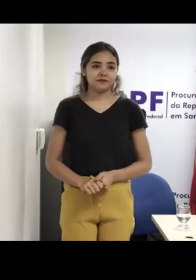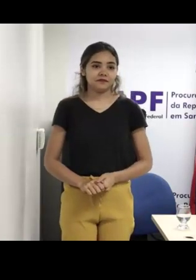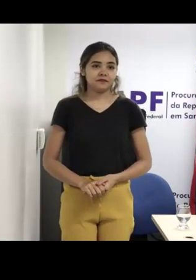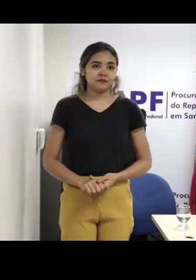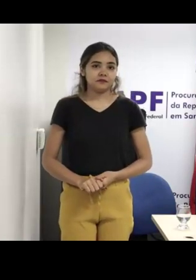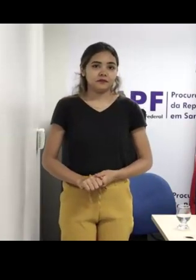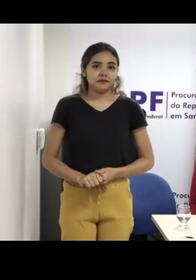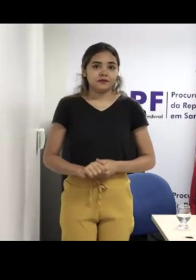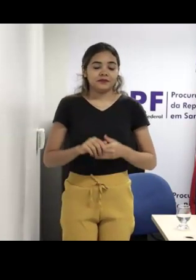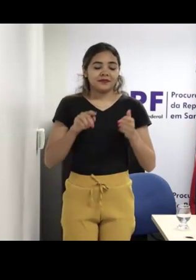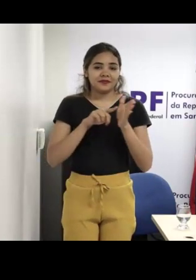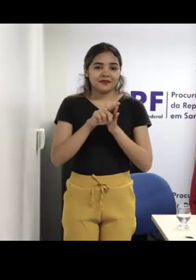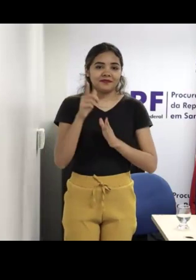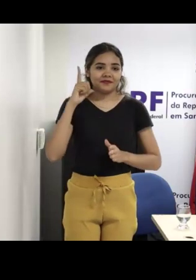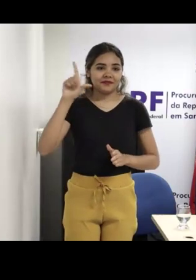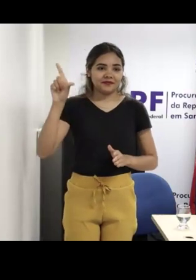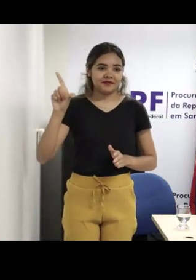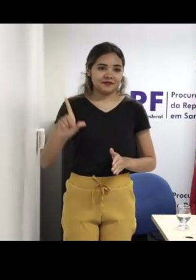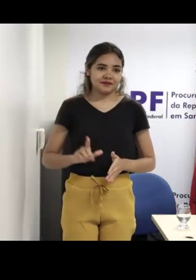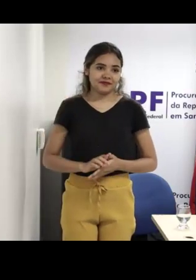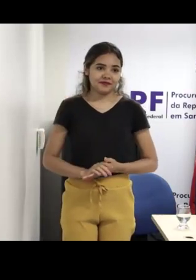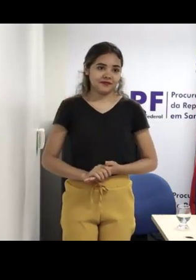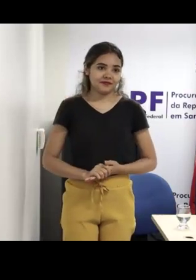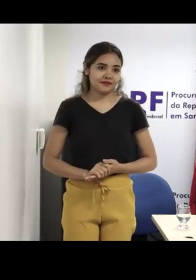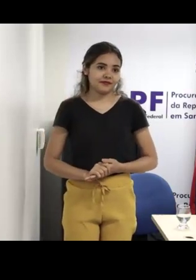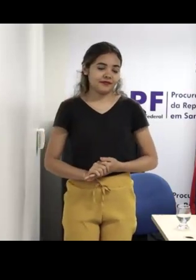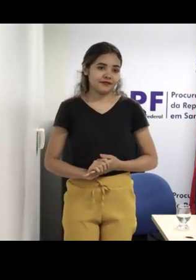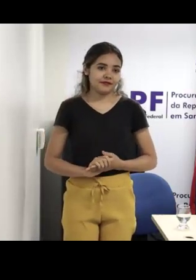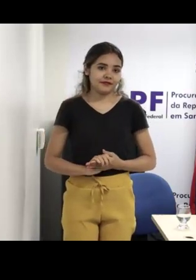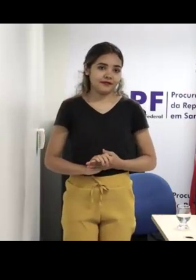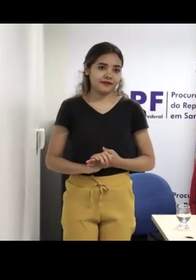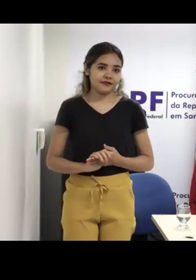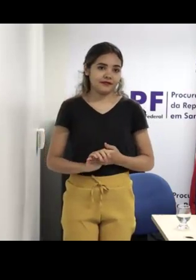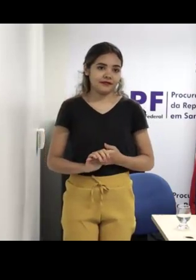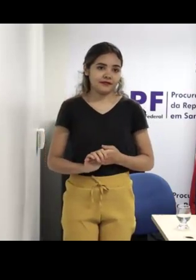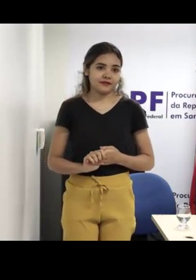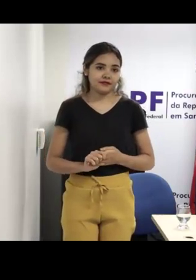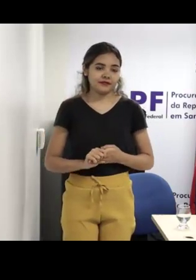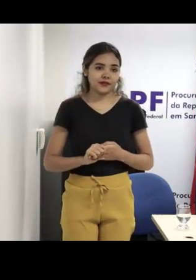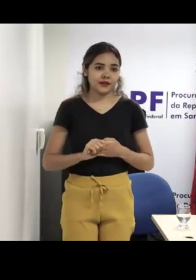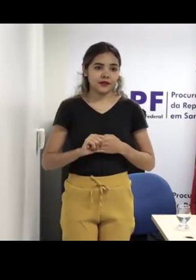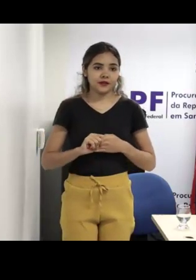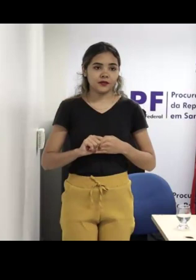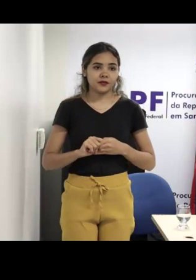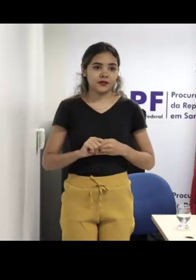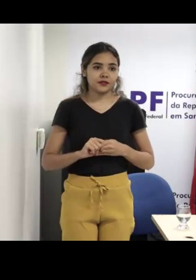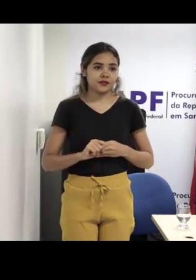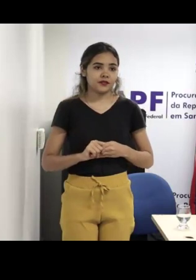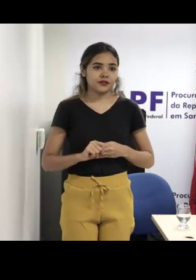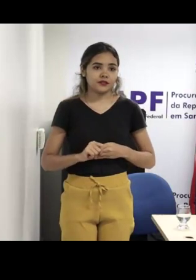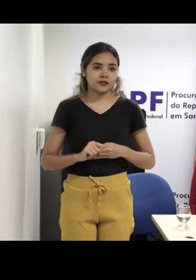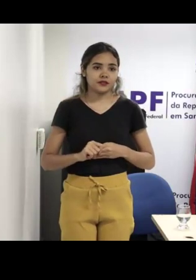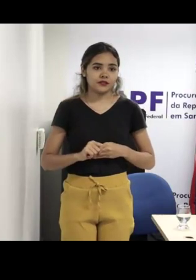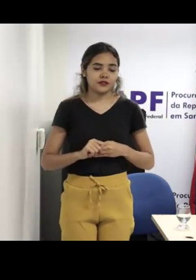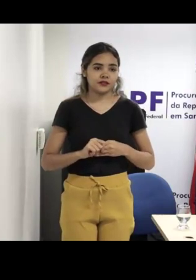consegue dar essa essa esse PS assim né já de uma denúncia já do processo todo feito para essa